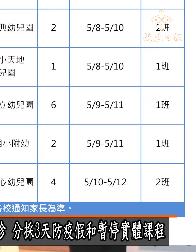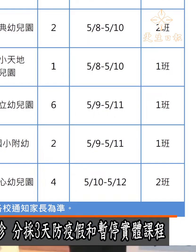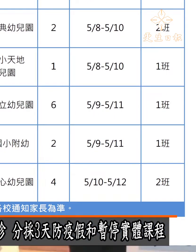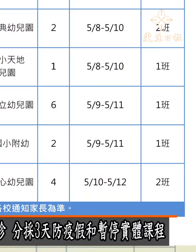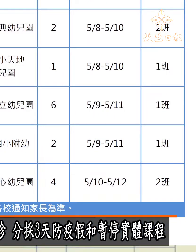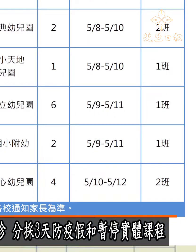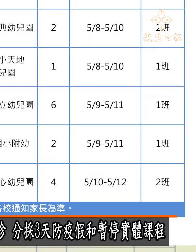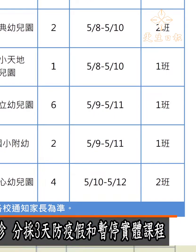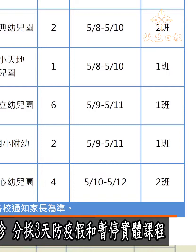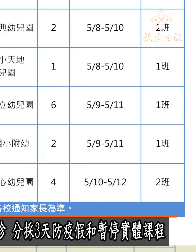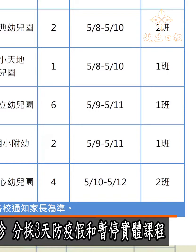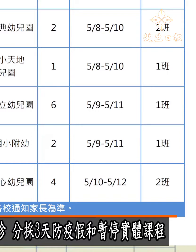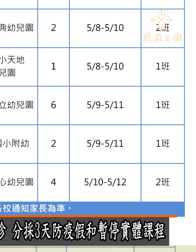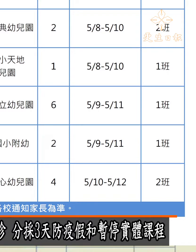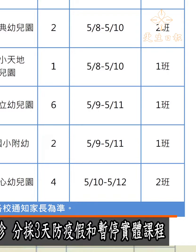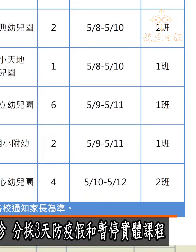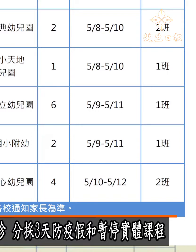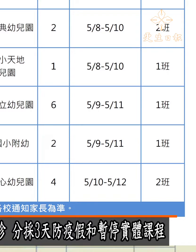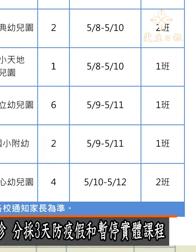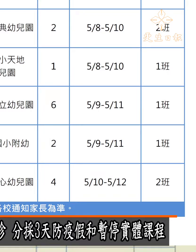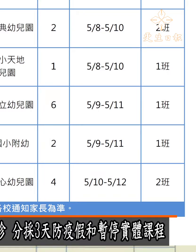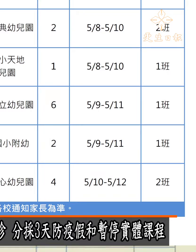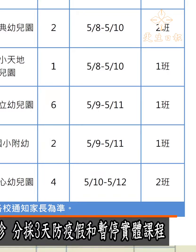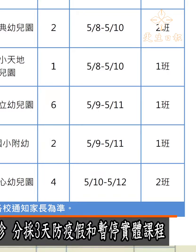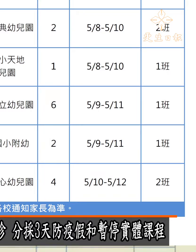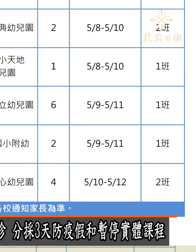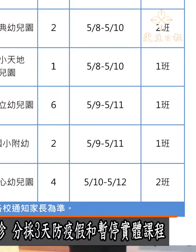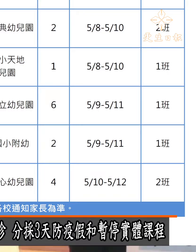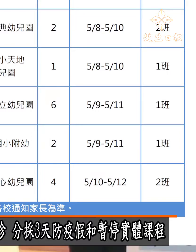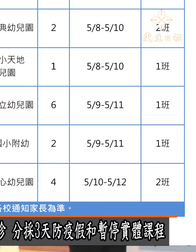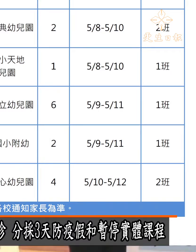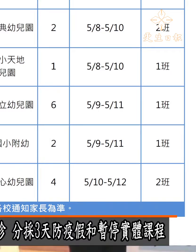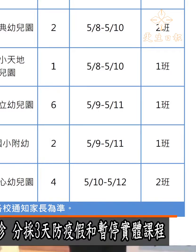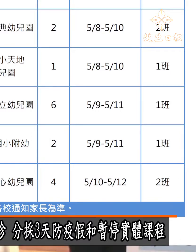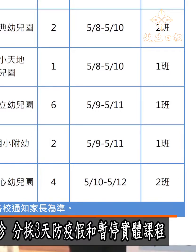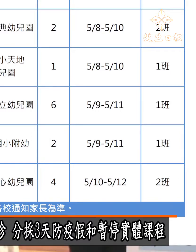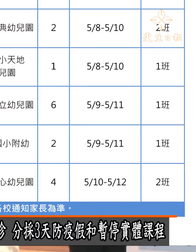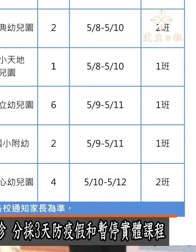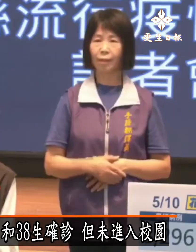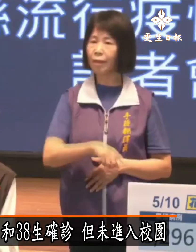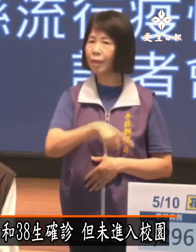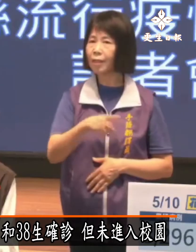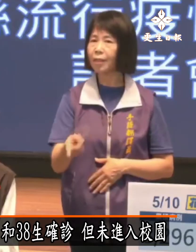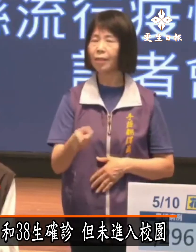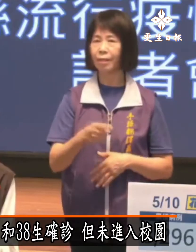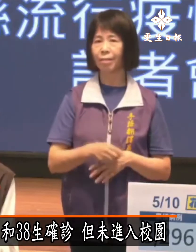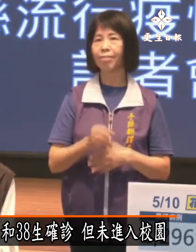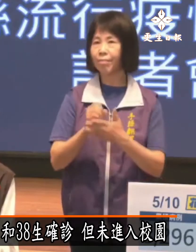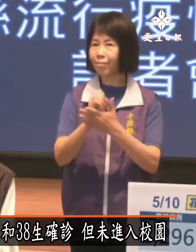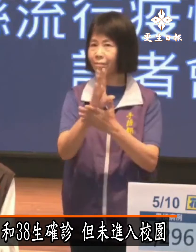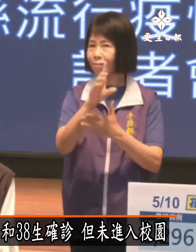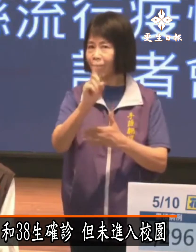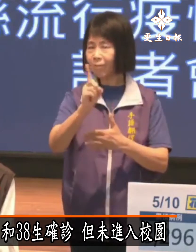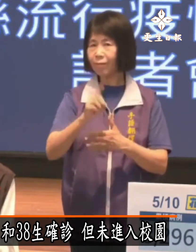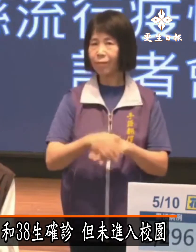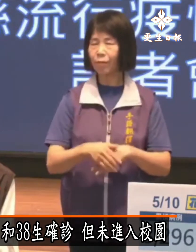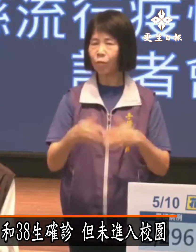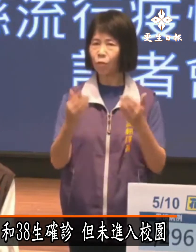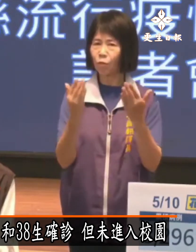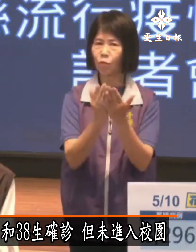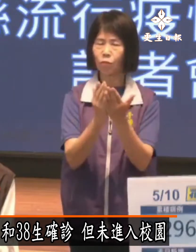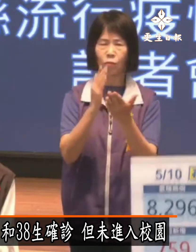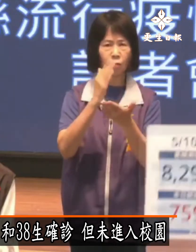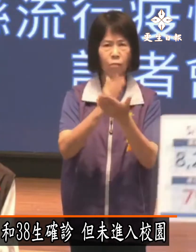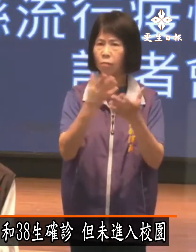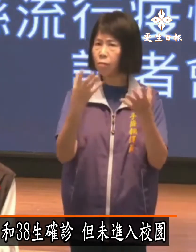学校、国小端6所学校以及5所的幼儿园，总计是12校。再来向乡亲报告的是不暂停实